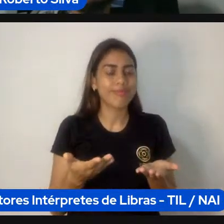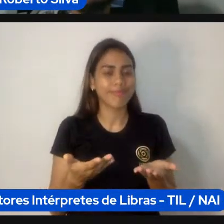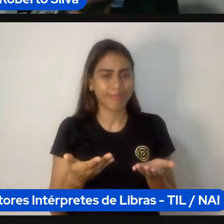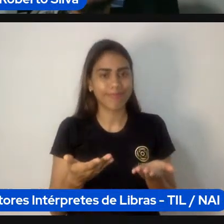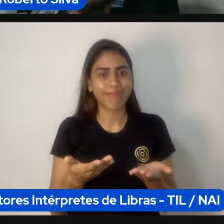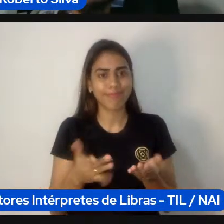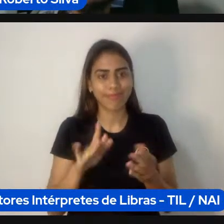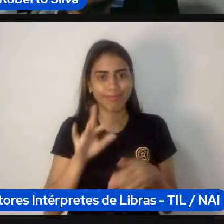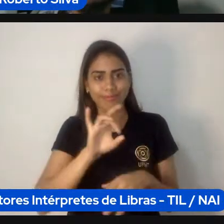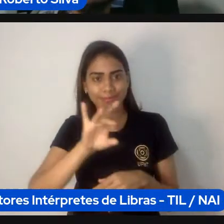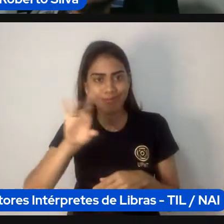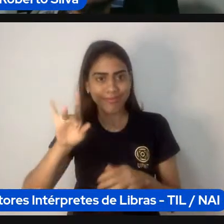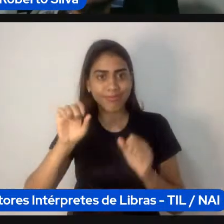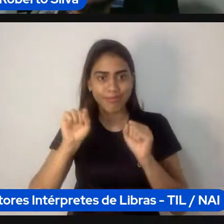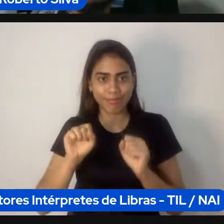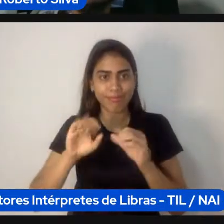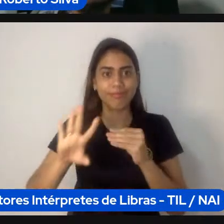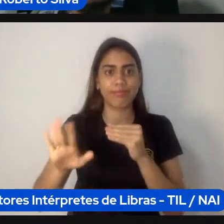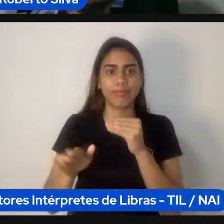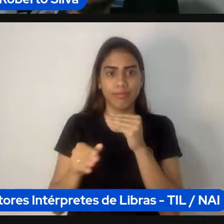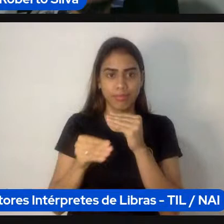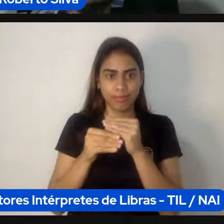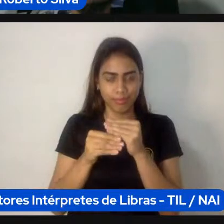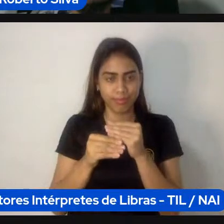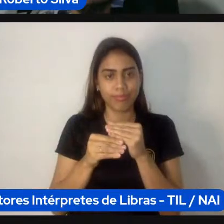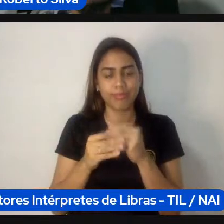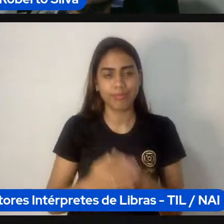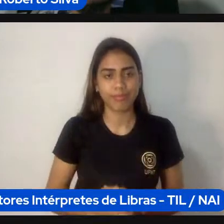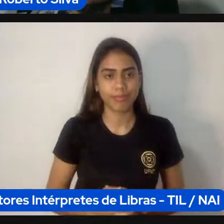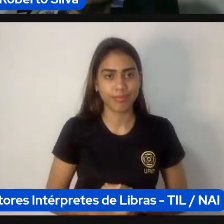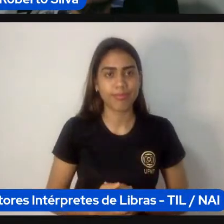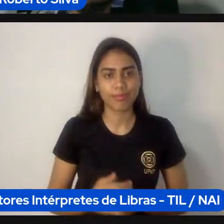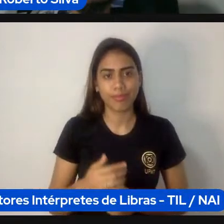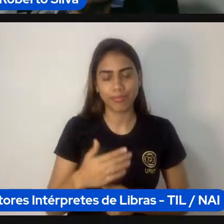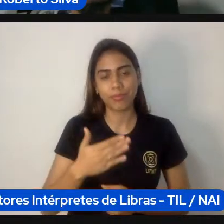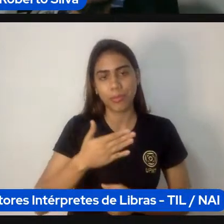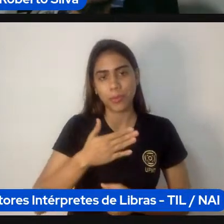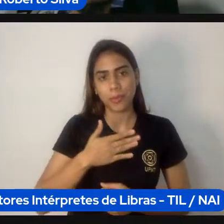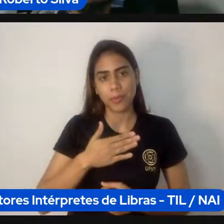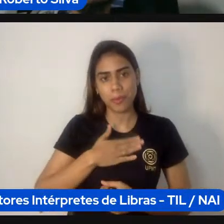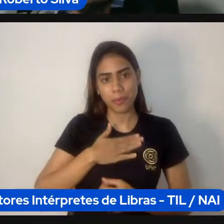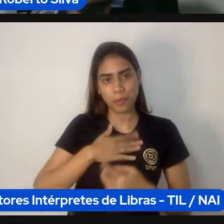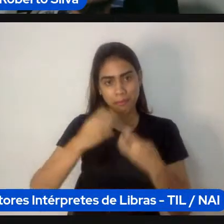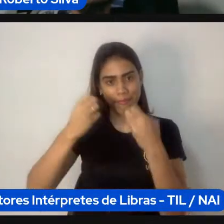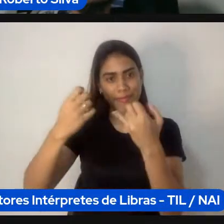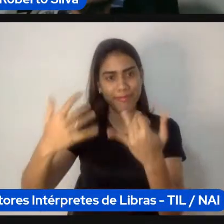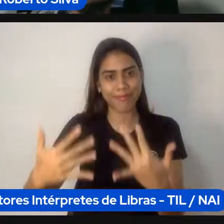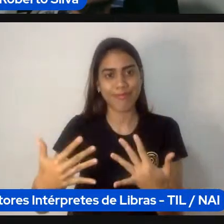isso que eu tenho a comentar. Eu acho que você